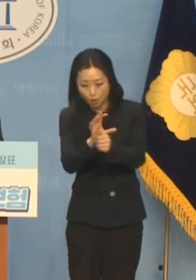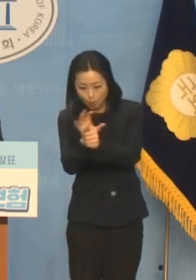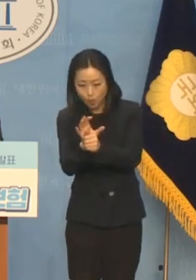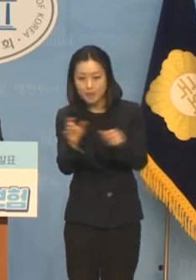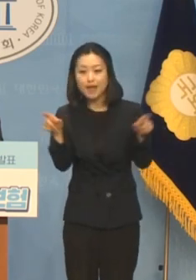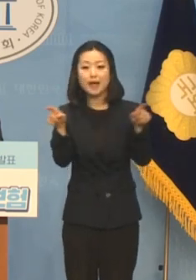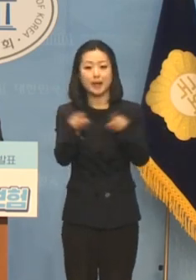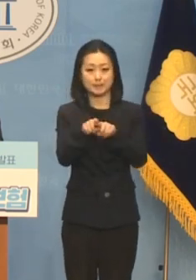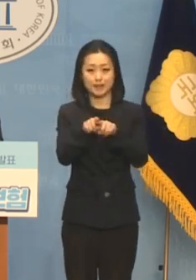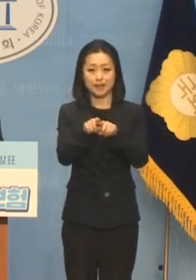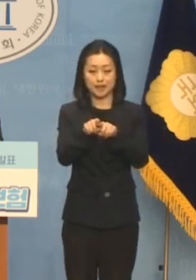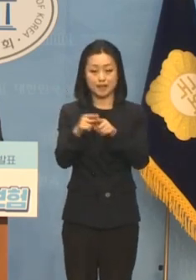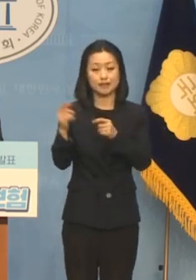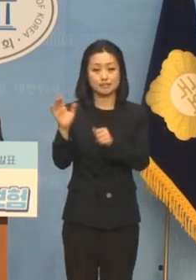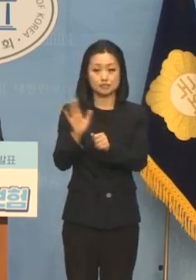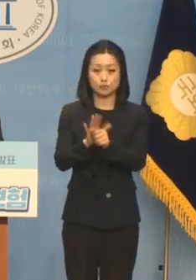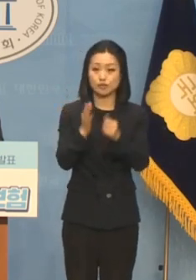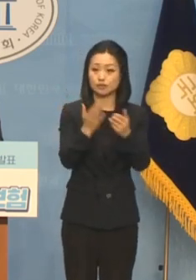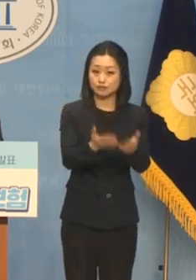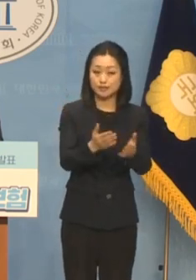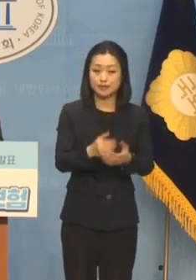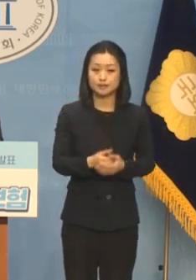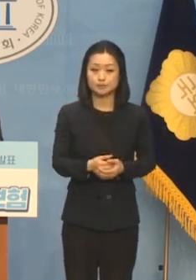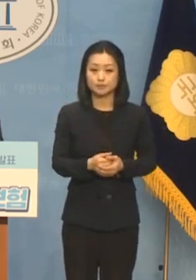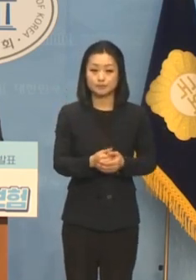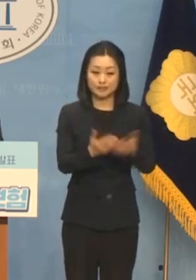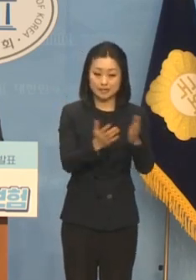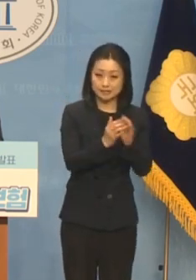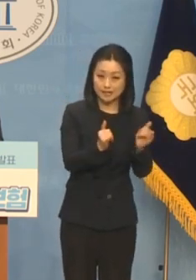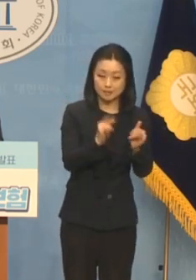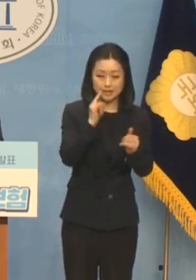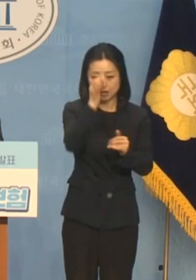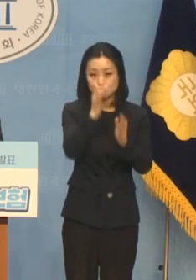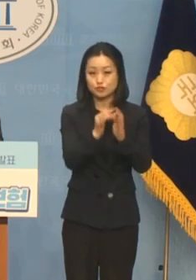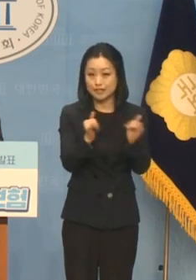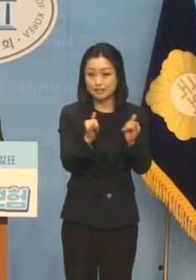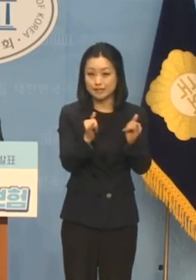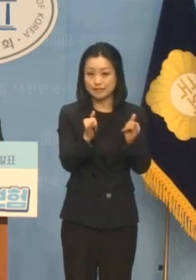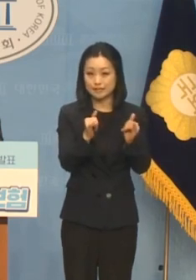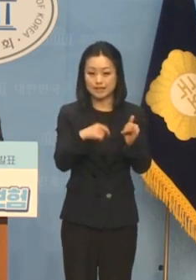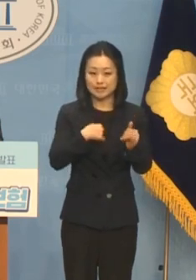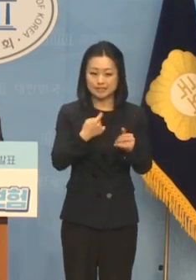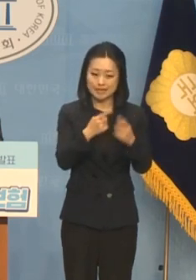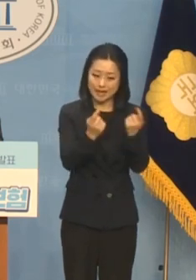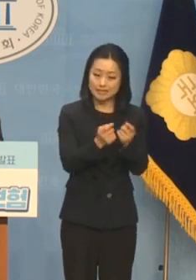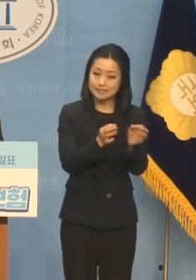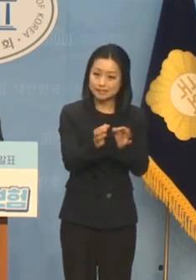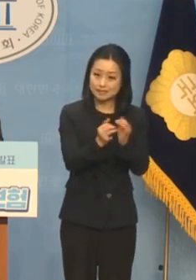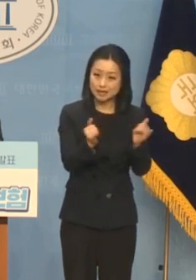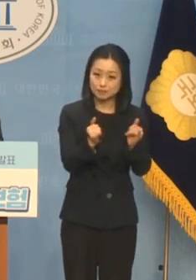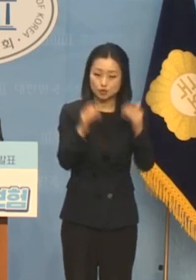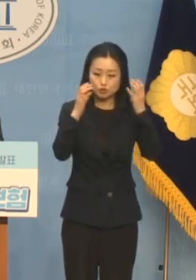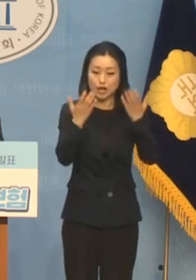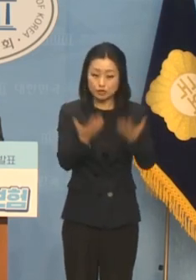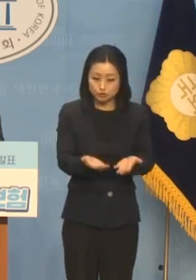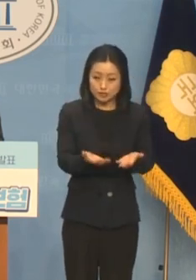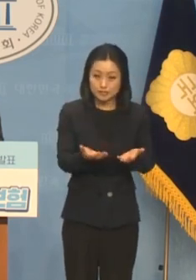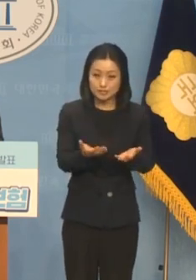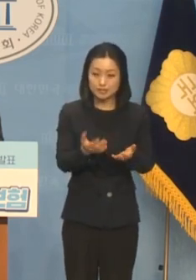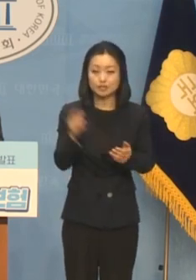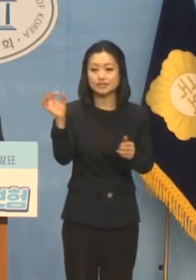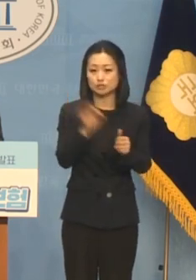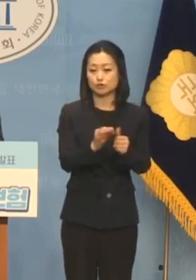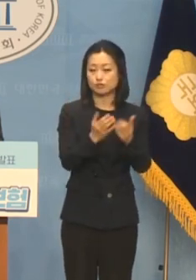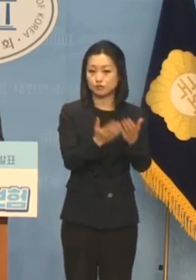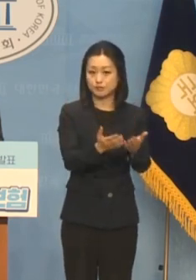함께 할 수 있도록 하겠습니다. 노무 제공자와 예술인, 자영업자도 육아휴직 급여를 보장하겠습니다.